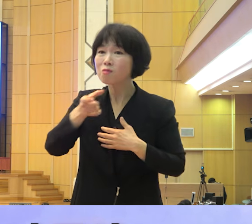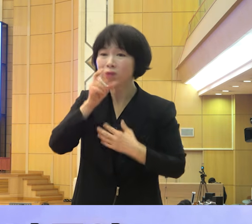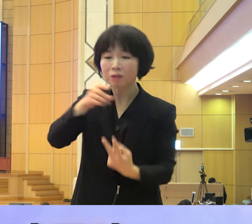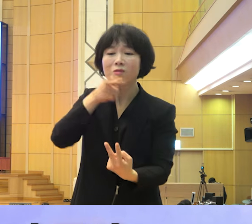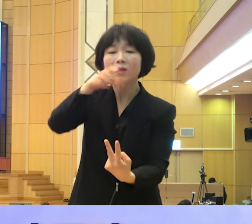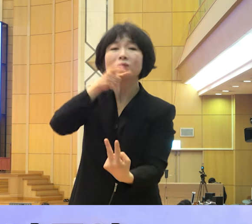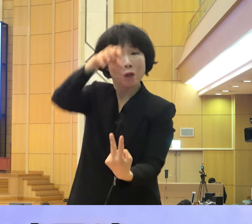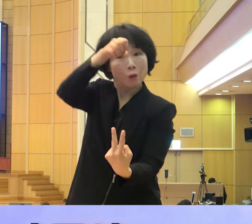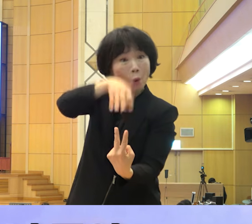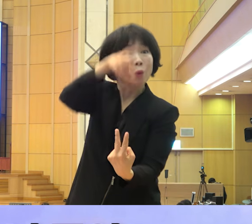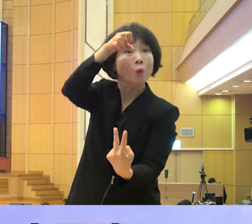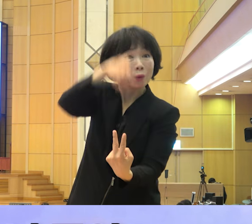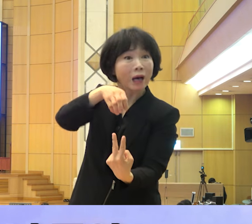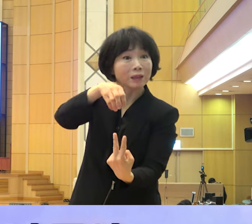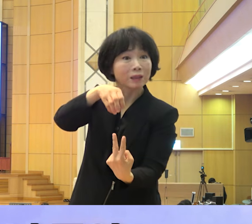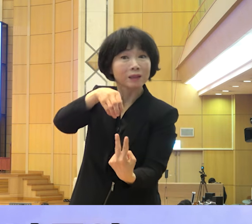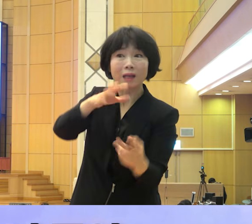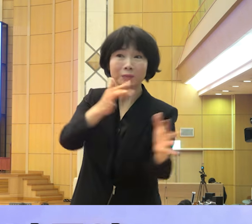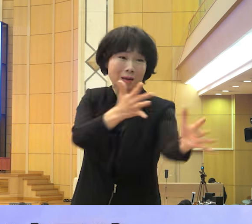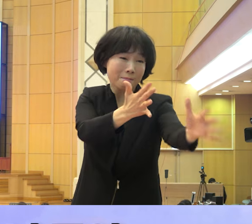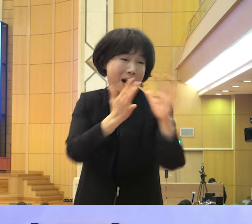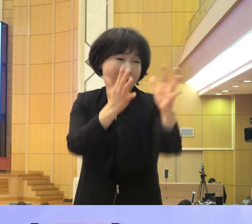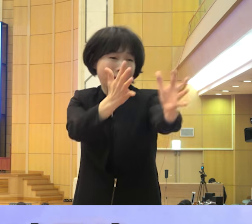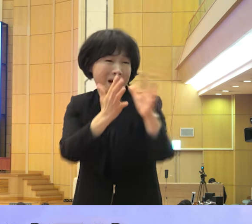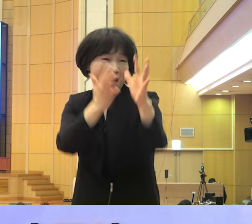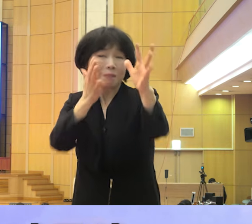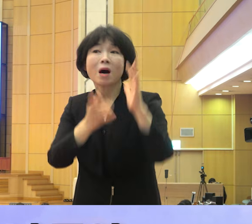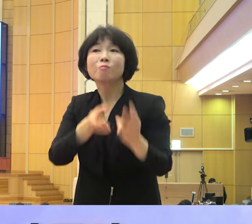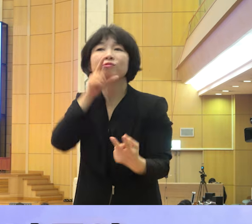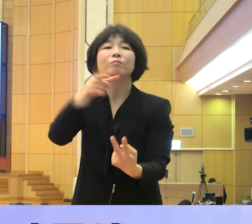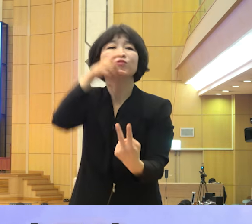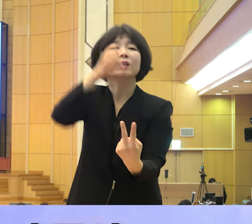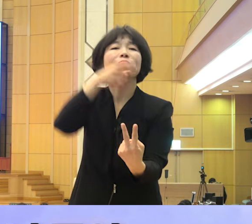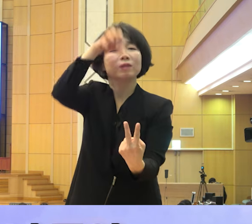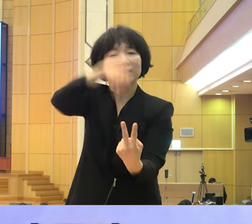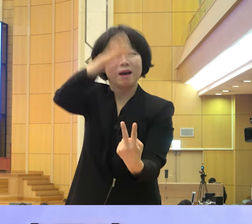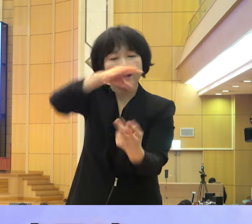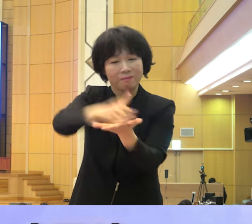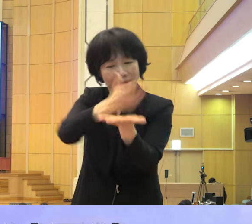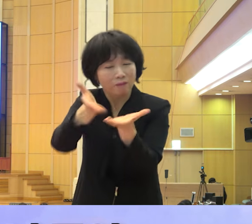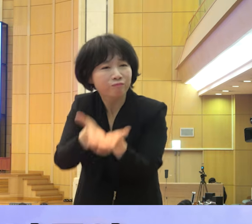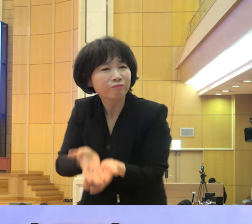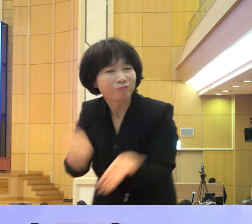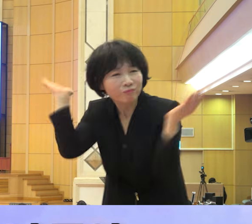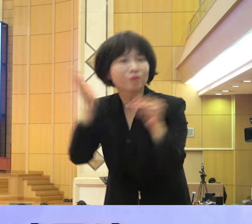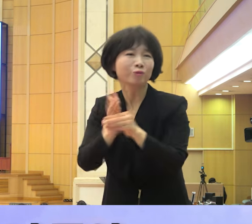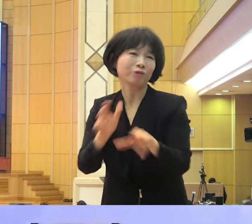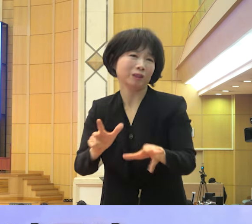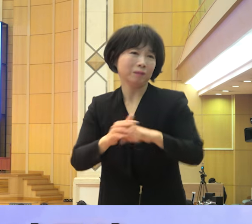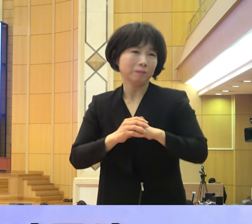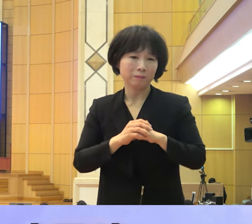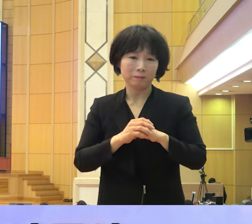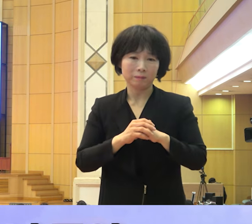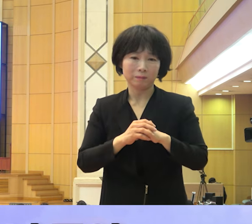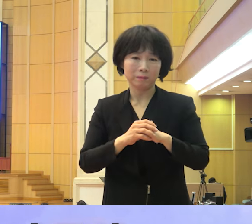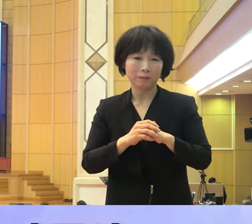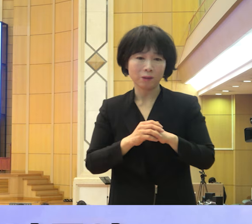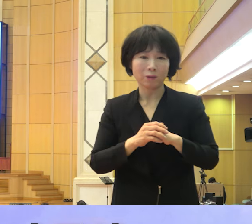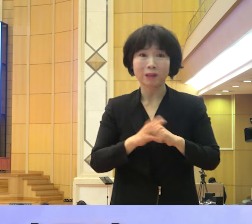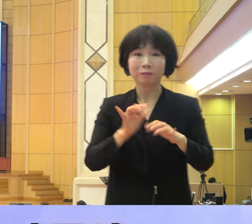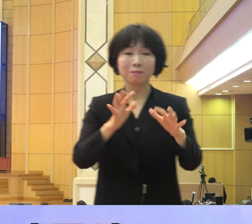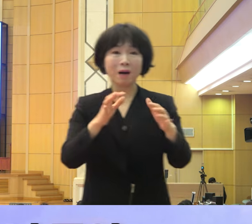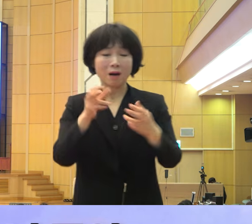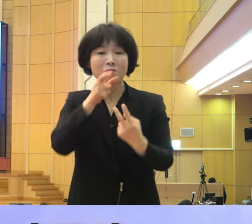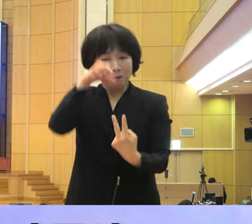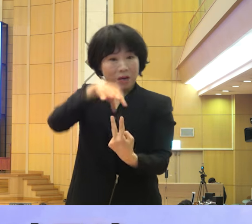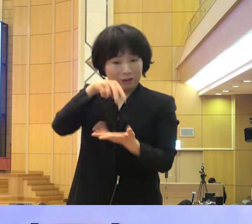세례를 베푸는 장면인데 예수님도 요단강에 와서 세례 요한으로부터 지금 세례를